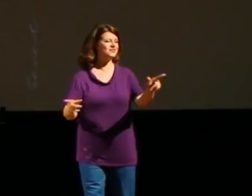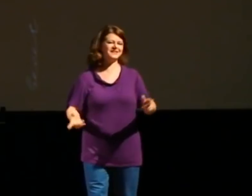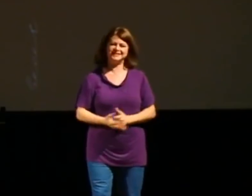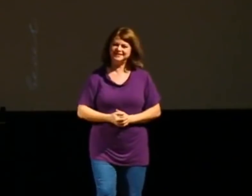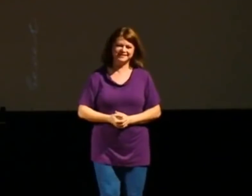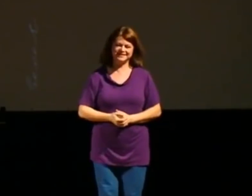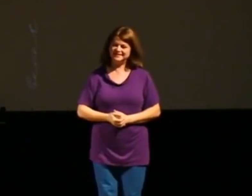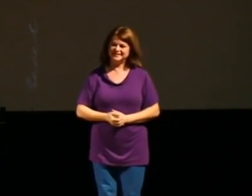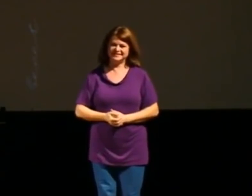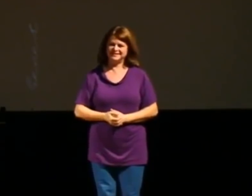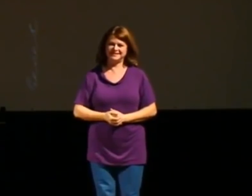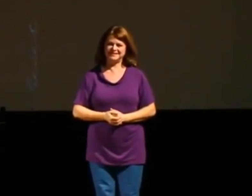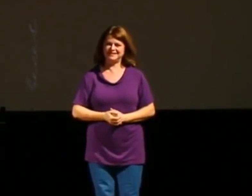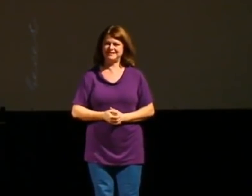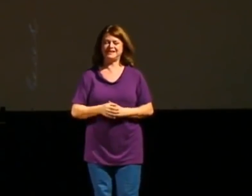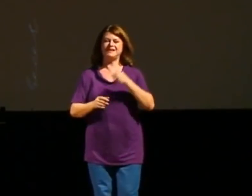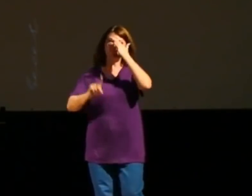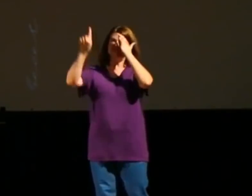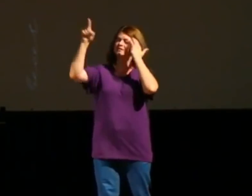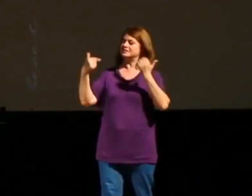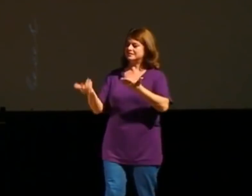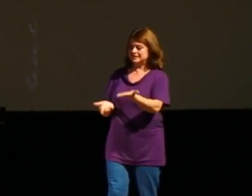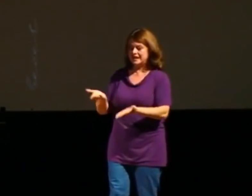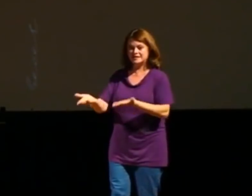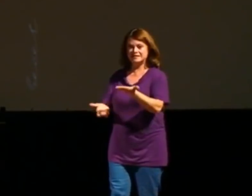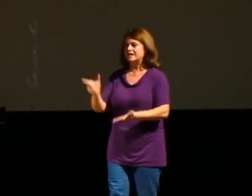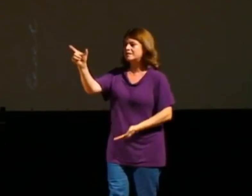trata o homem como quem trata a multidão.